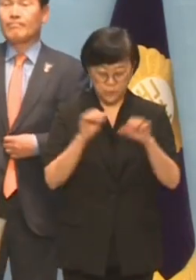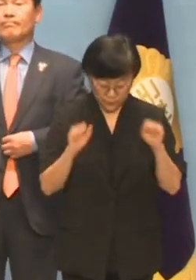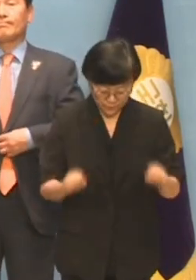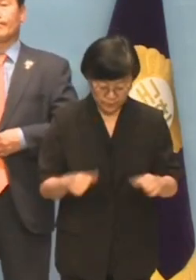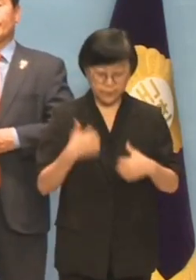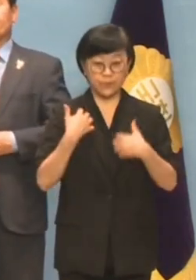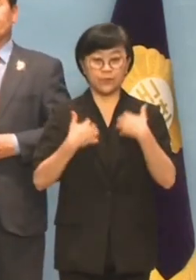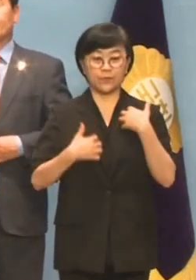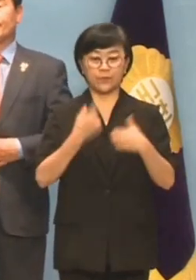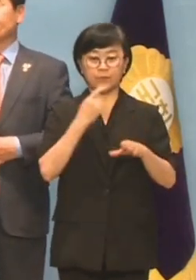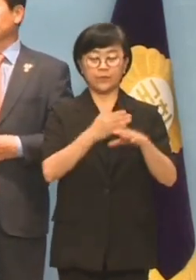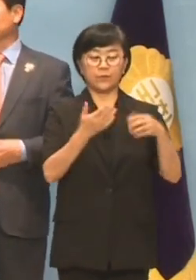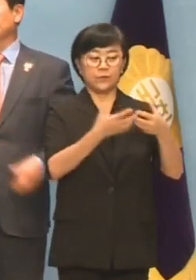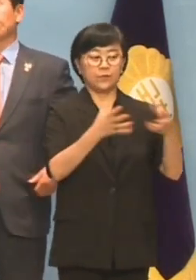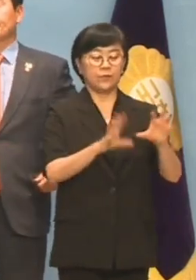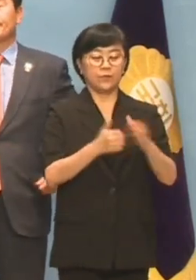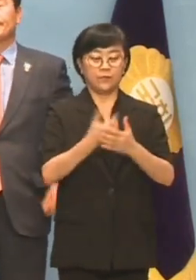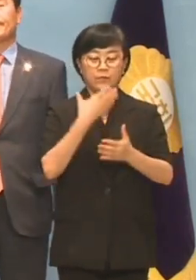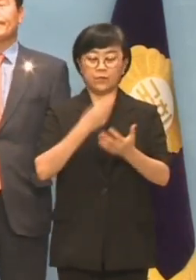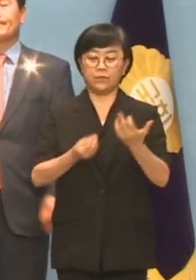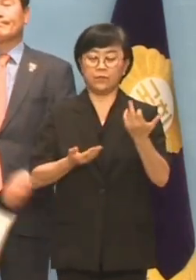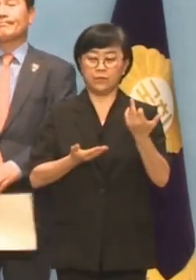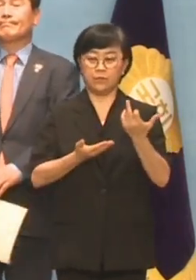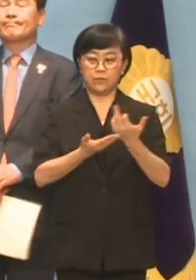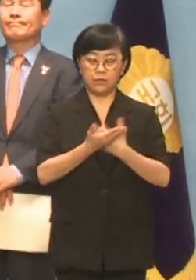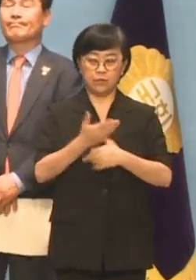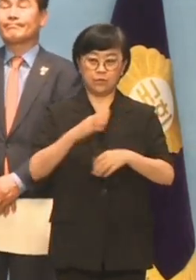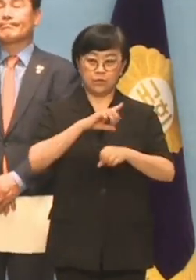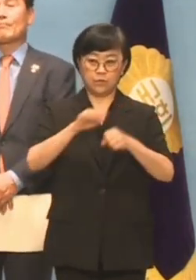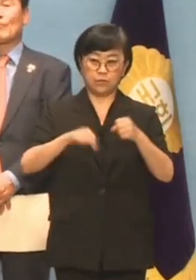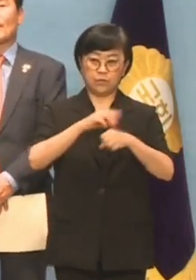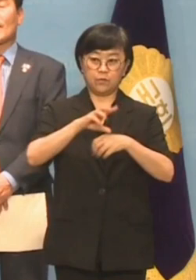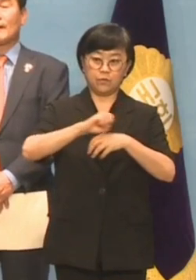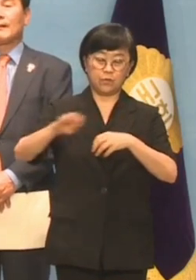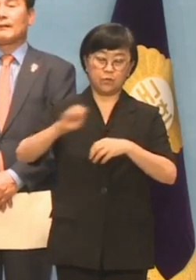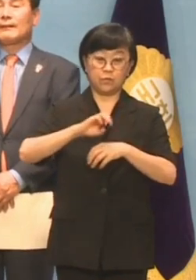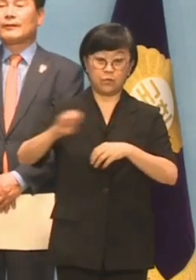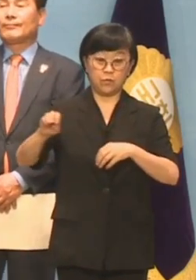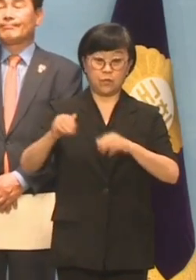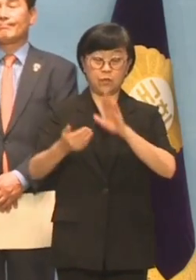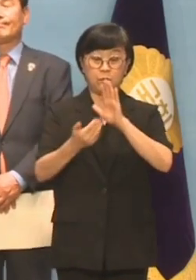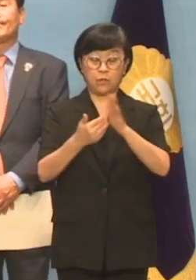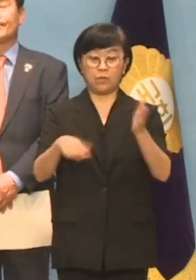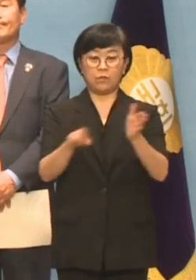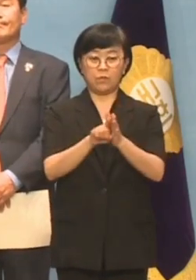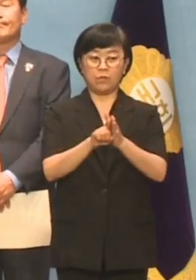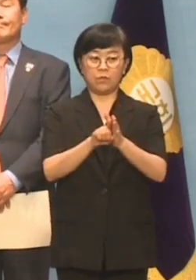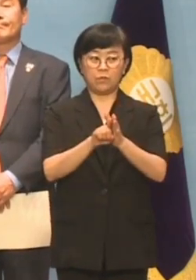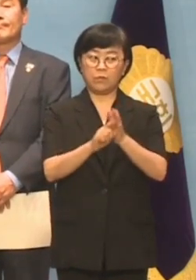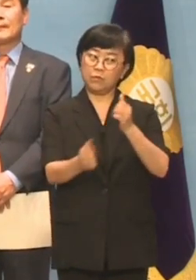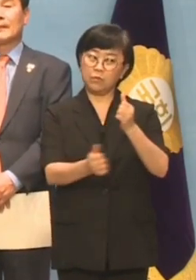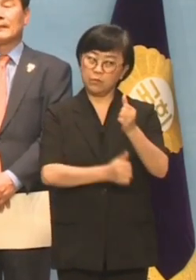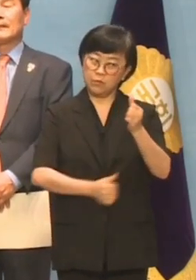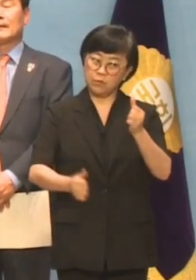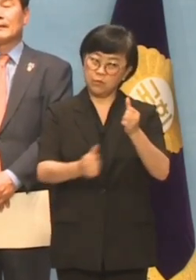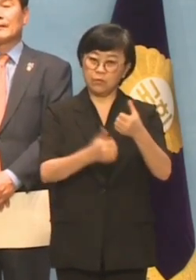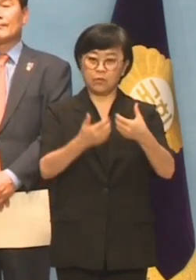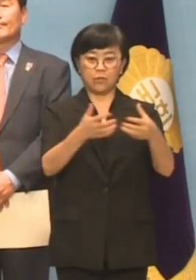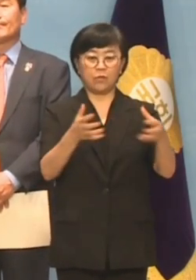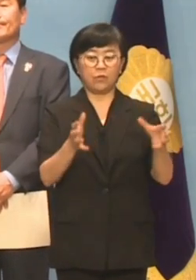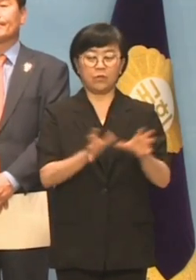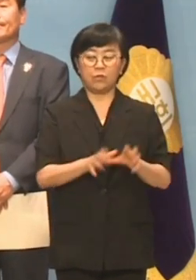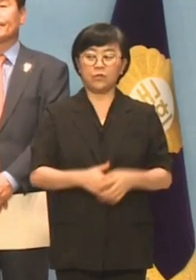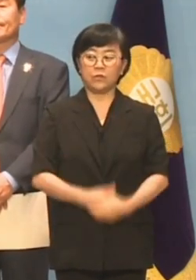안녕하세요. 반갑습니다. 더불어민주당 후쿠시마 원전 오염수 해양투기 저지대책위원회 위원들입니다. 오늘